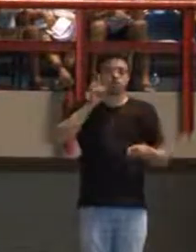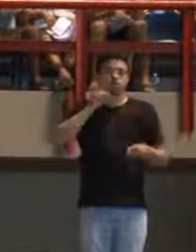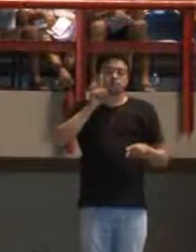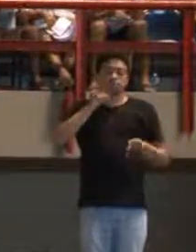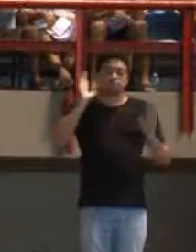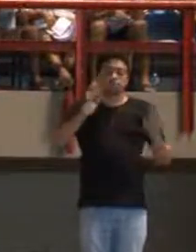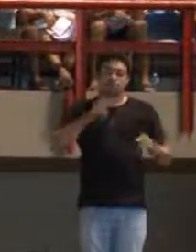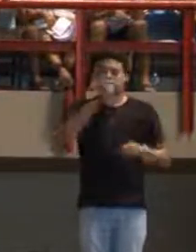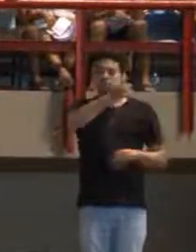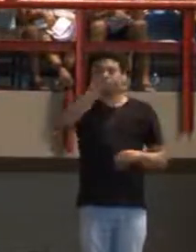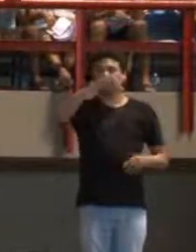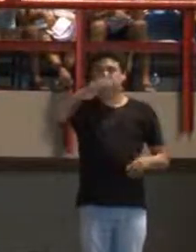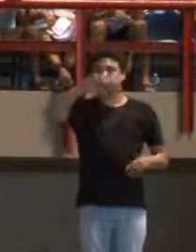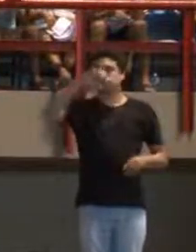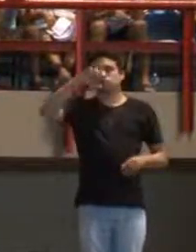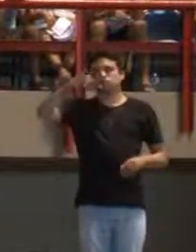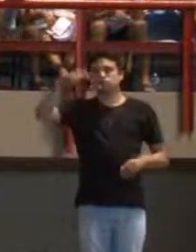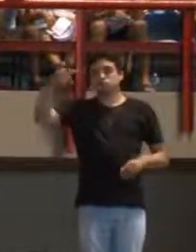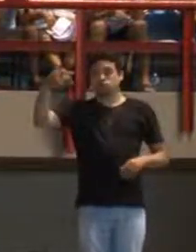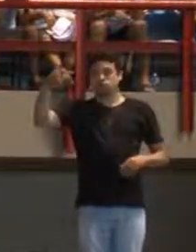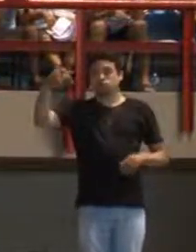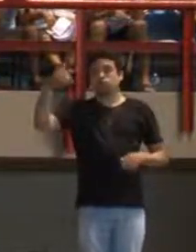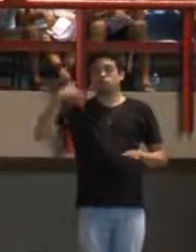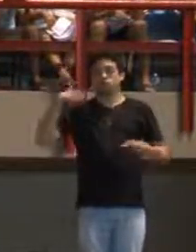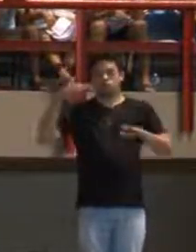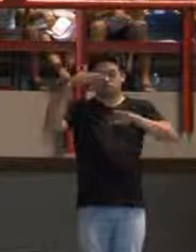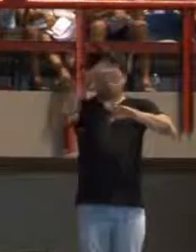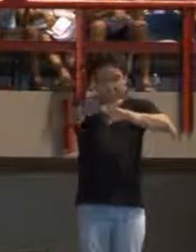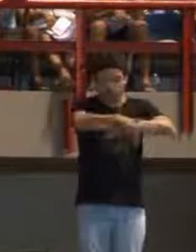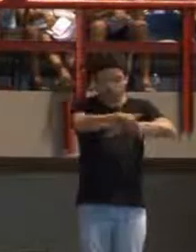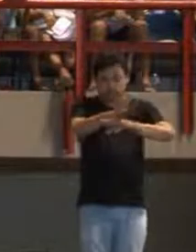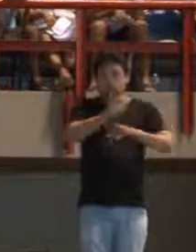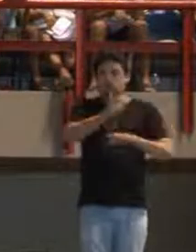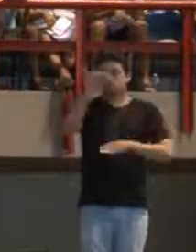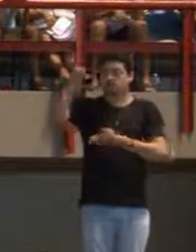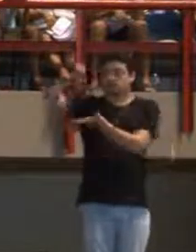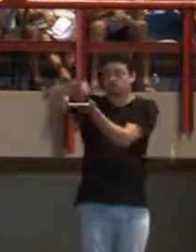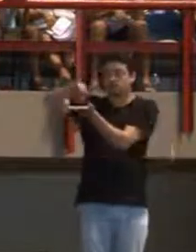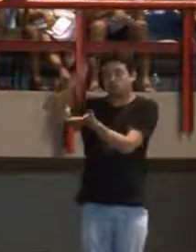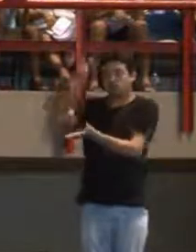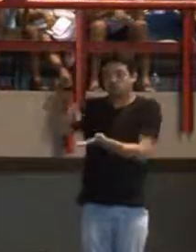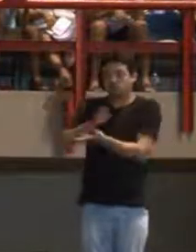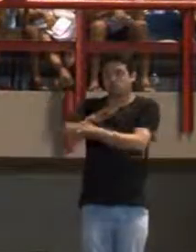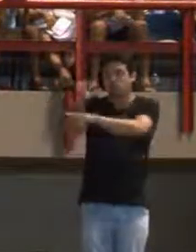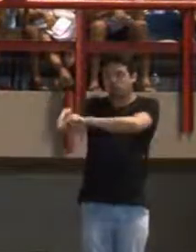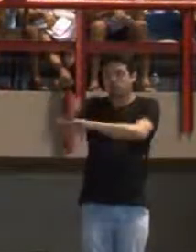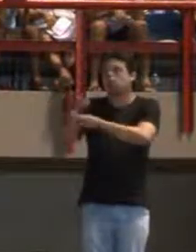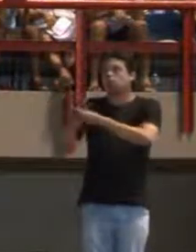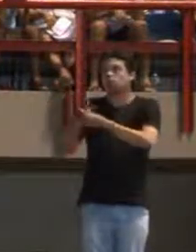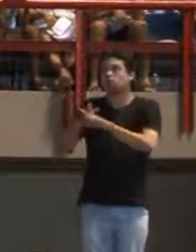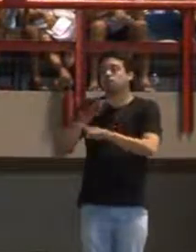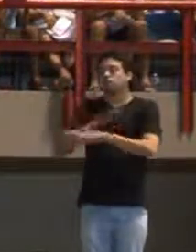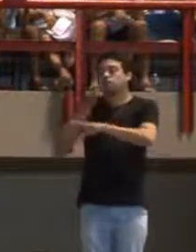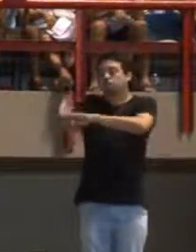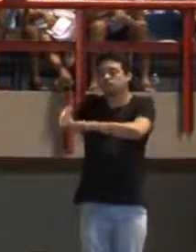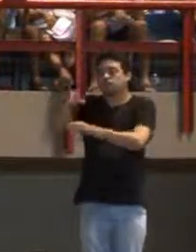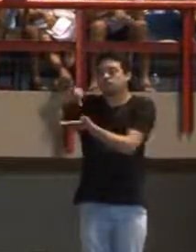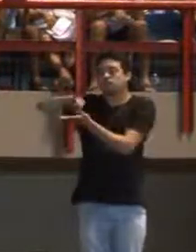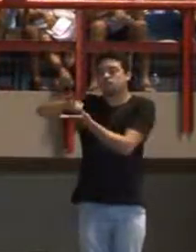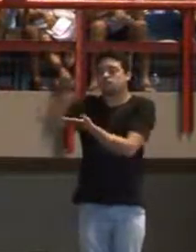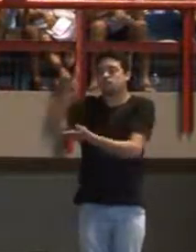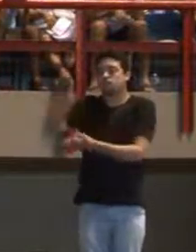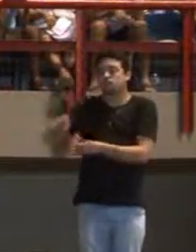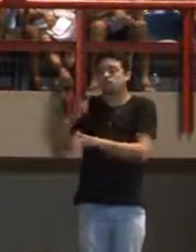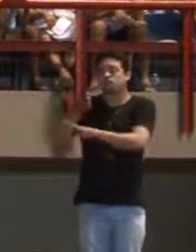de 1992 para cá já invadiram o Iraque 2 vezes. Por que os americanos invadiram o Iraque? Por